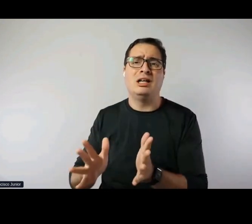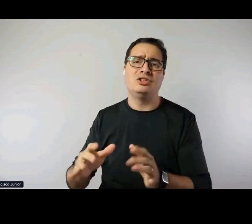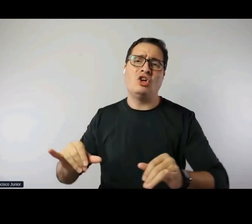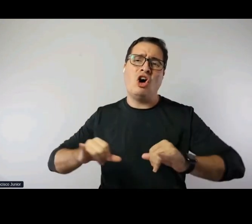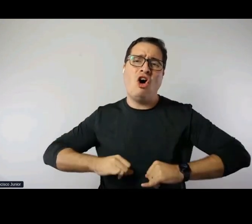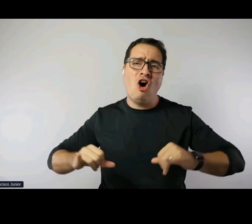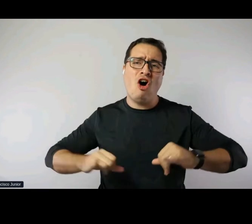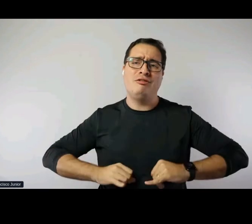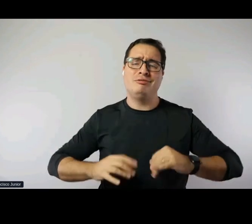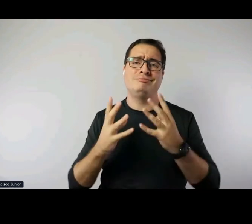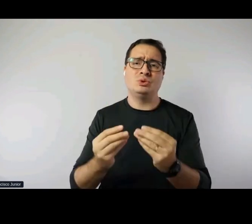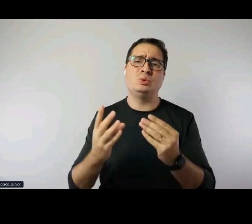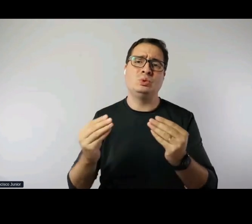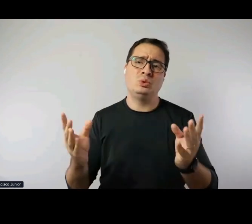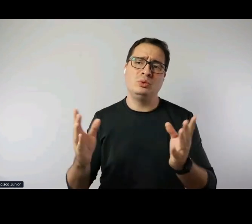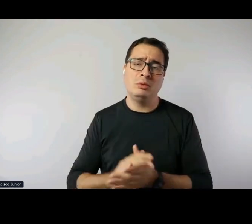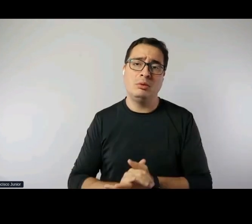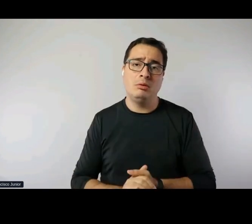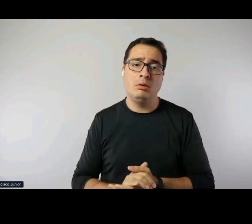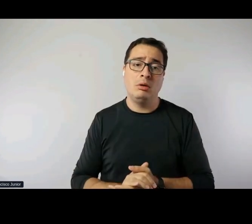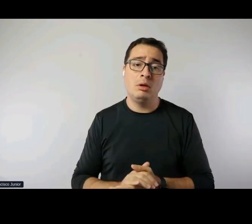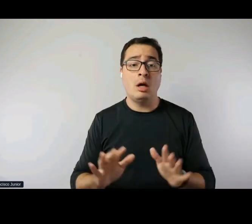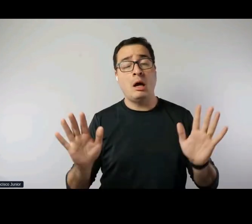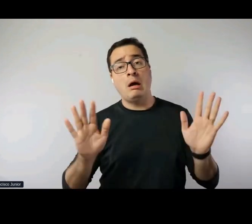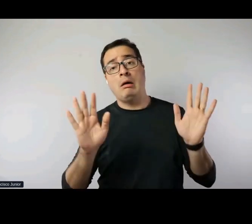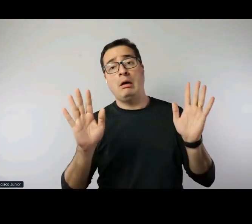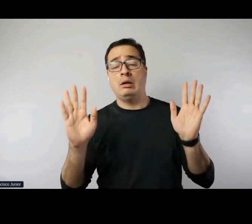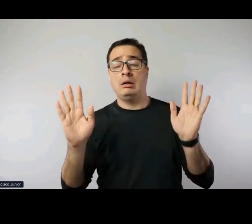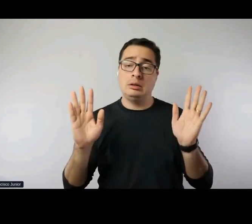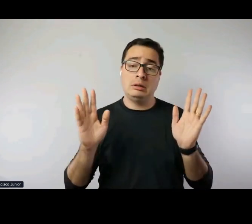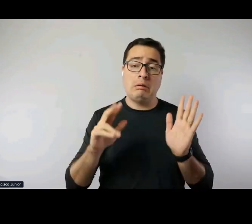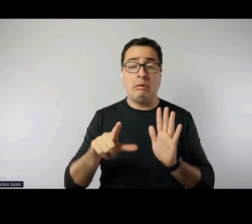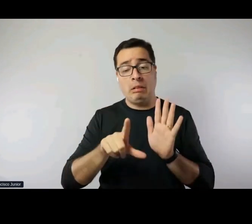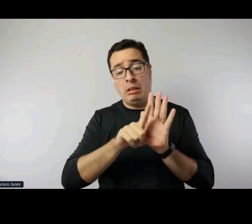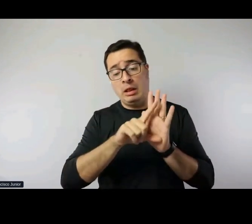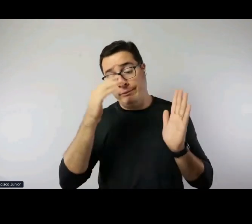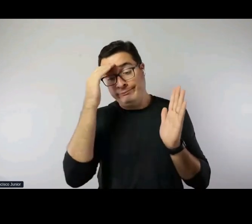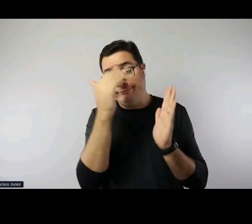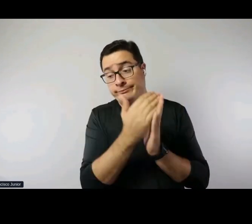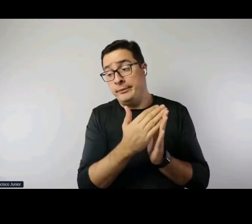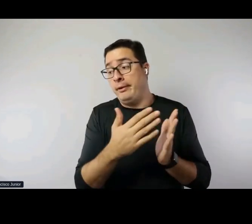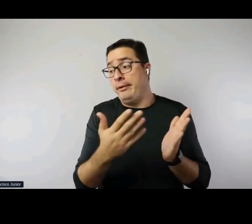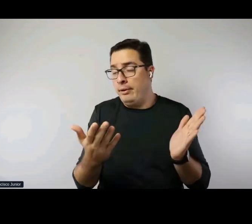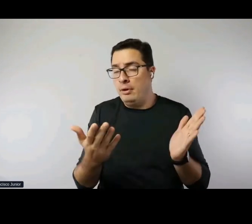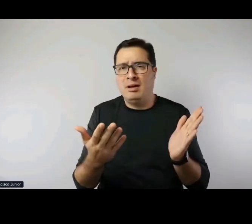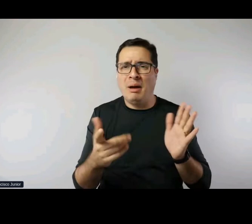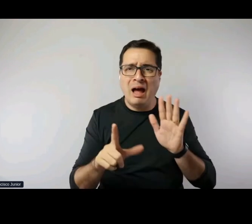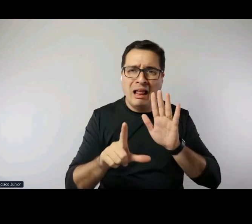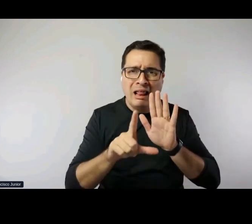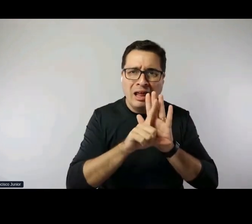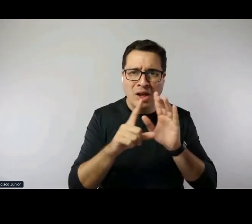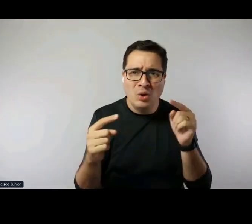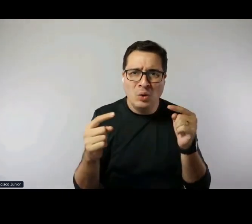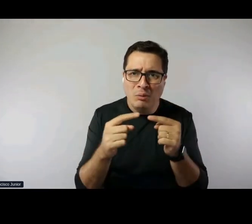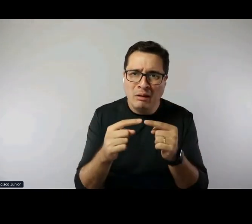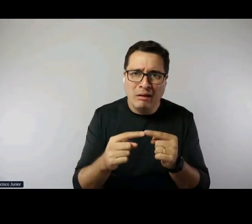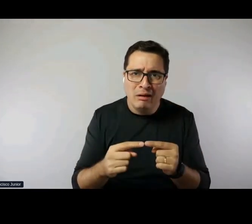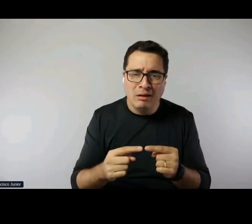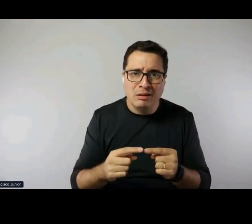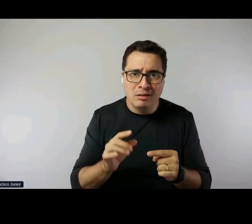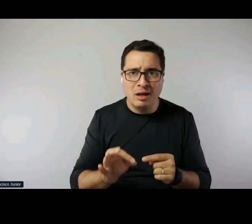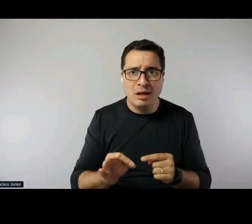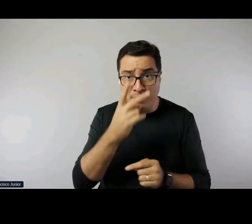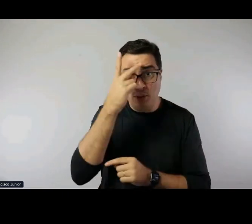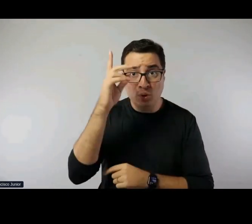né? É para o cumprimento da lei. E essa lei, ela está de acordo, as pessoas com deficiência,